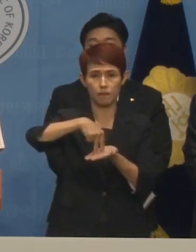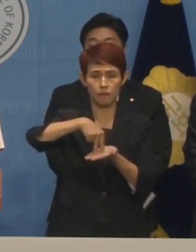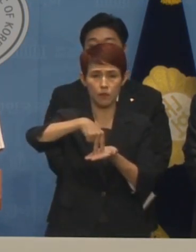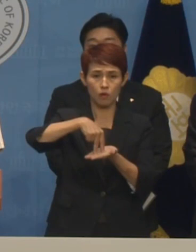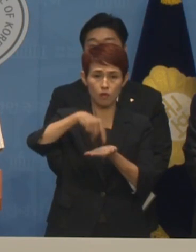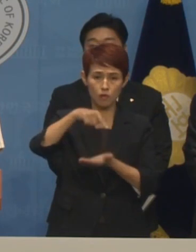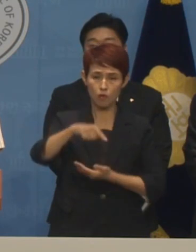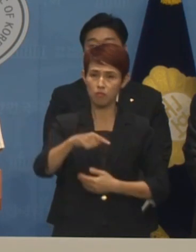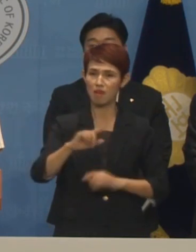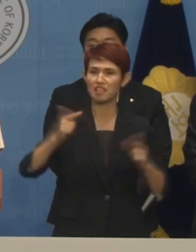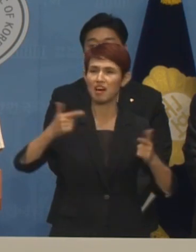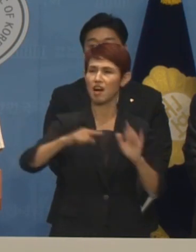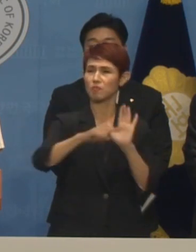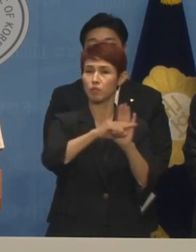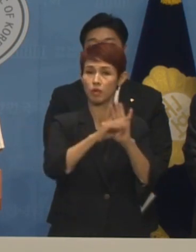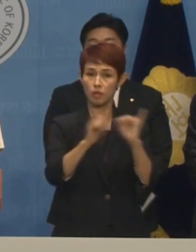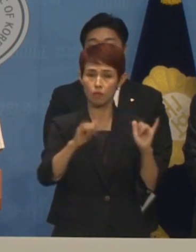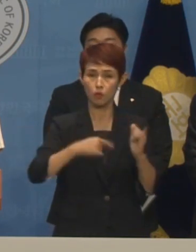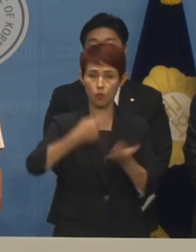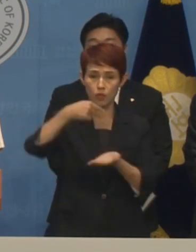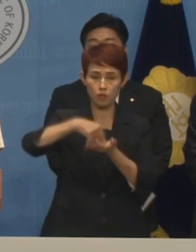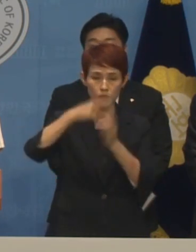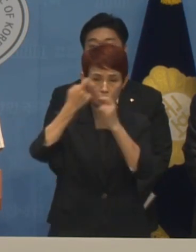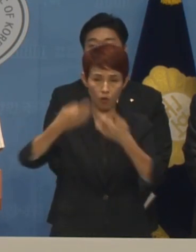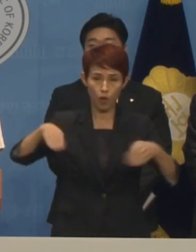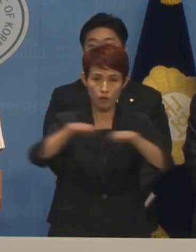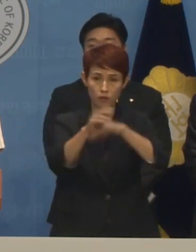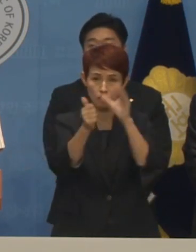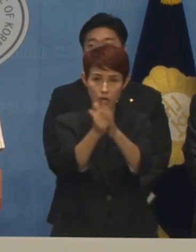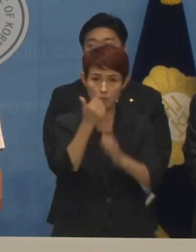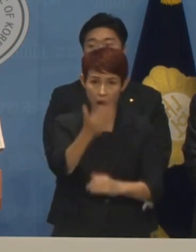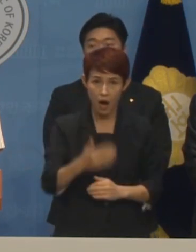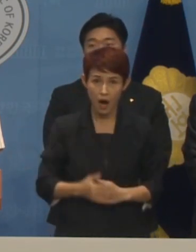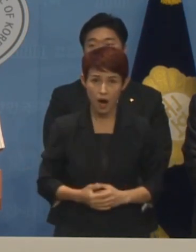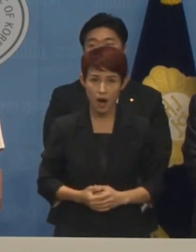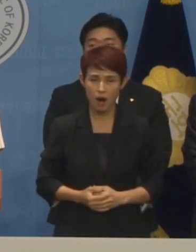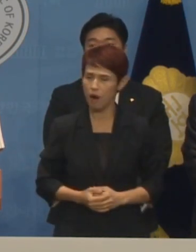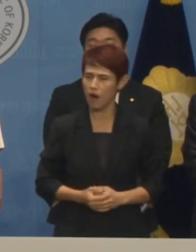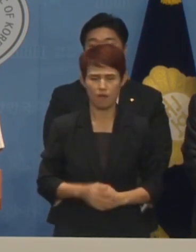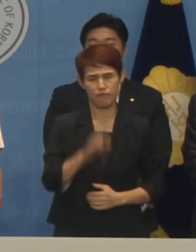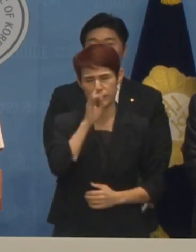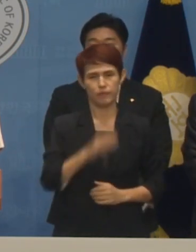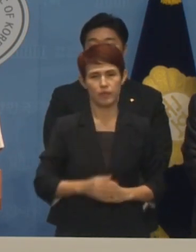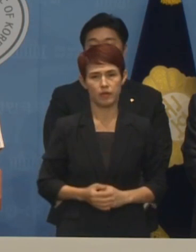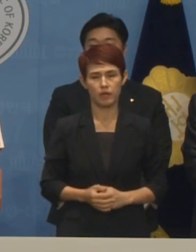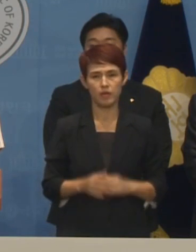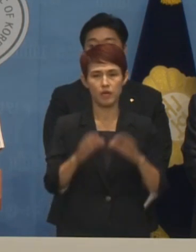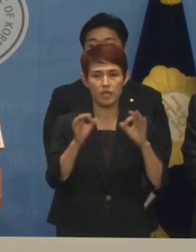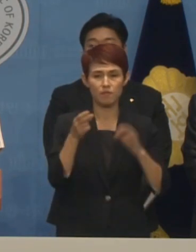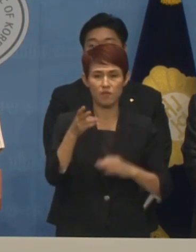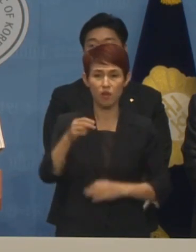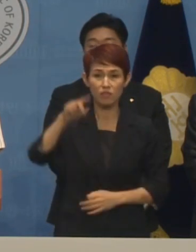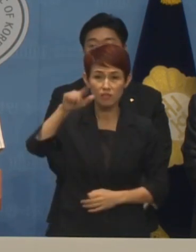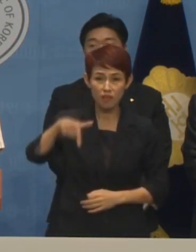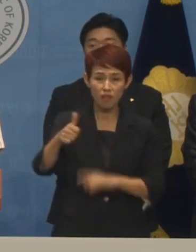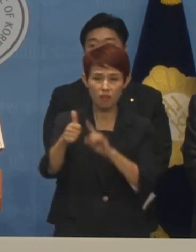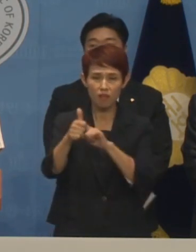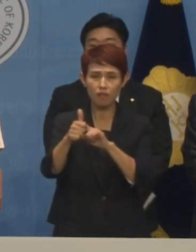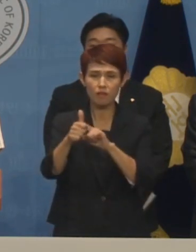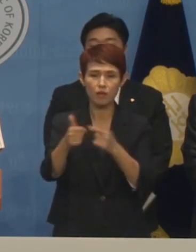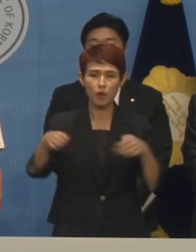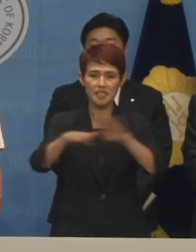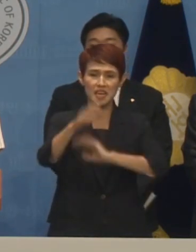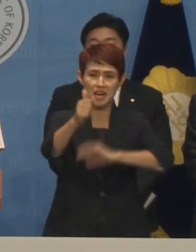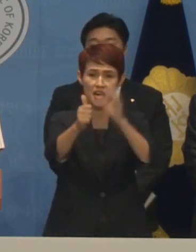부정하는 사람이 어떻게 독립기념관장 자리에 앉습니까? 김형석이라는 사람이 독립기념관 관장 자리에 앉은 것은 한 가지 목적밖에 없다고 해석이